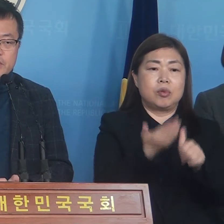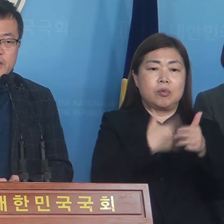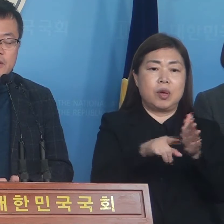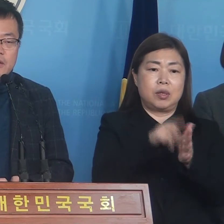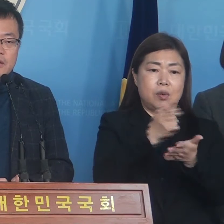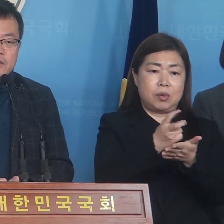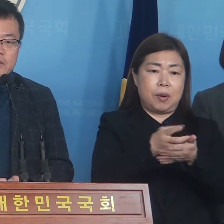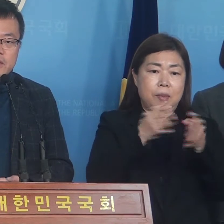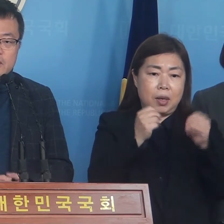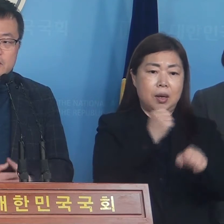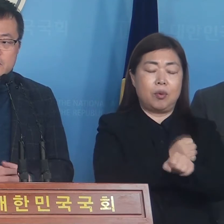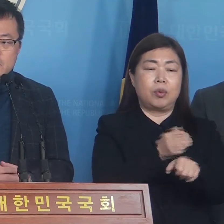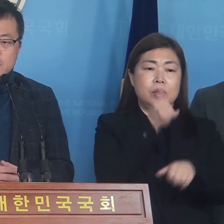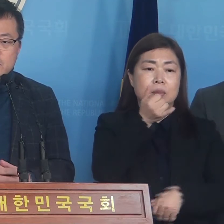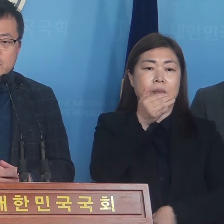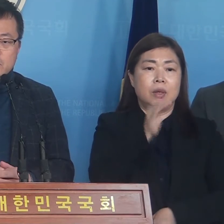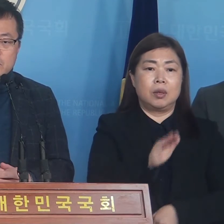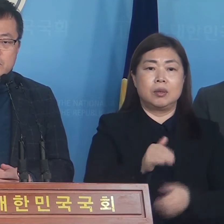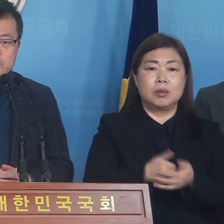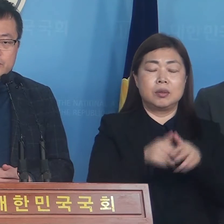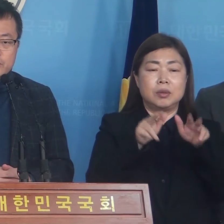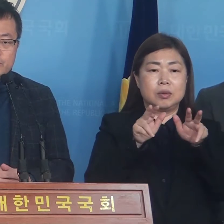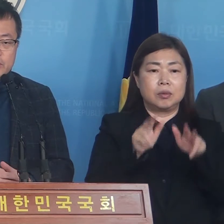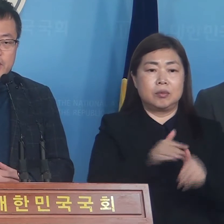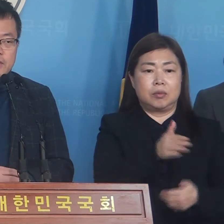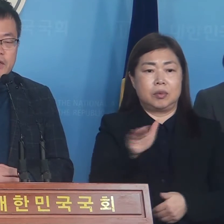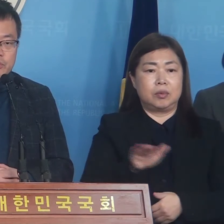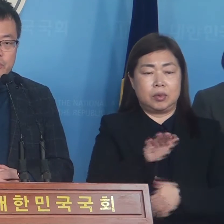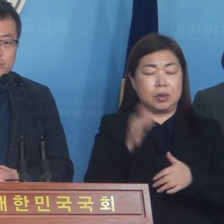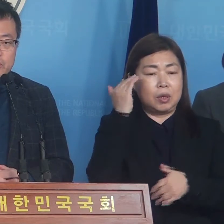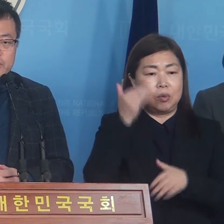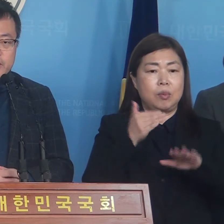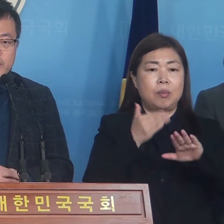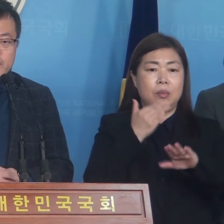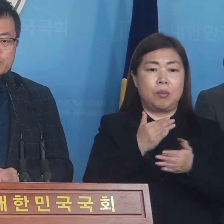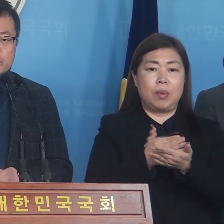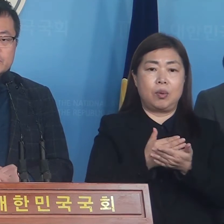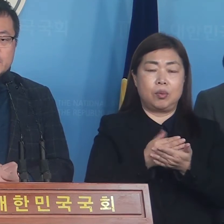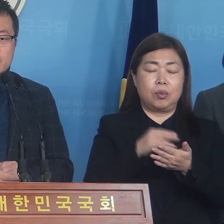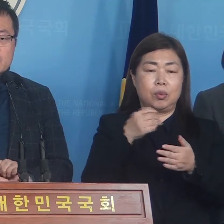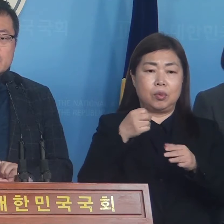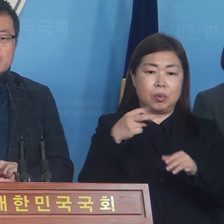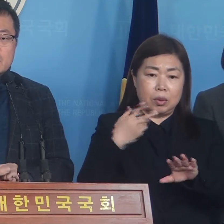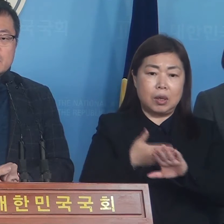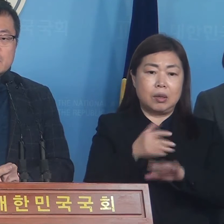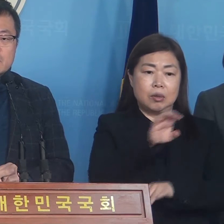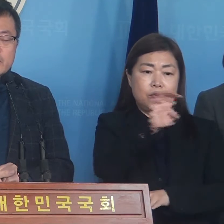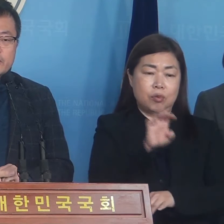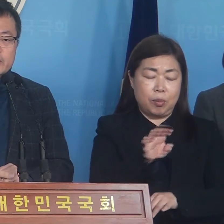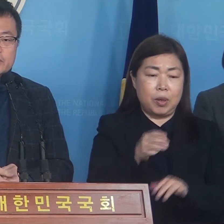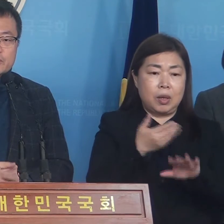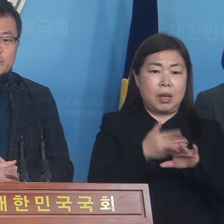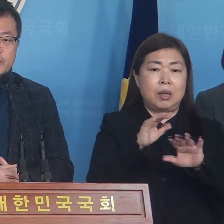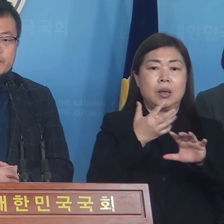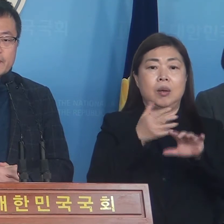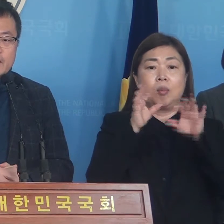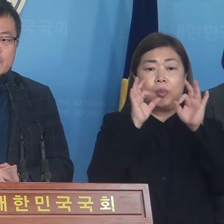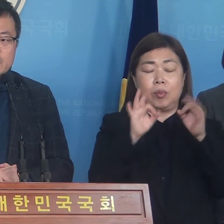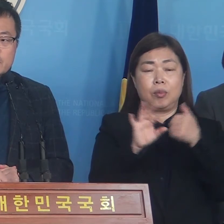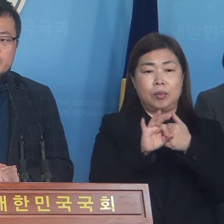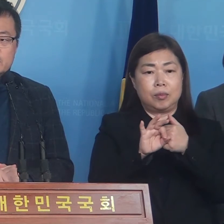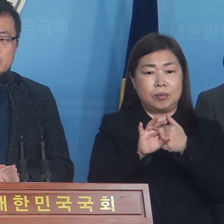피고 있습니다. 그러나 저희 우리나라 말고도 세계 유럽이나 해외에서도